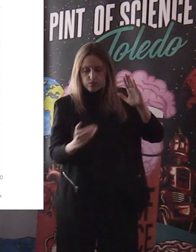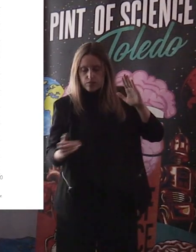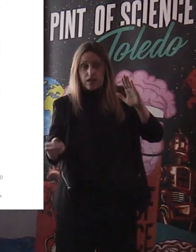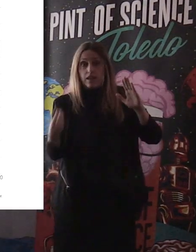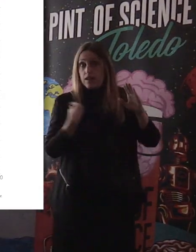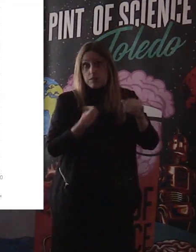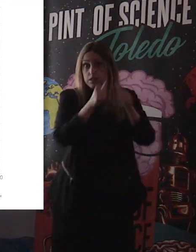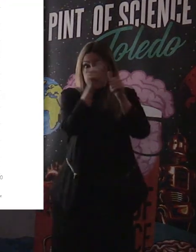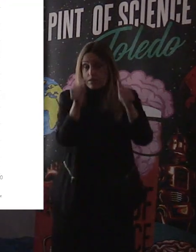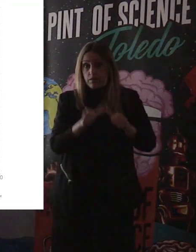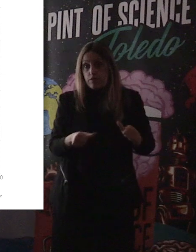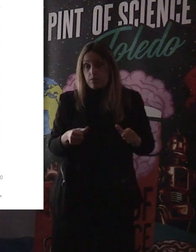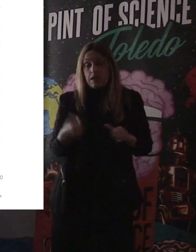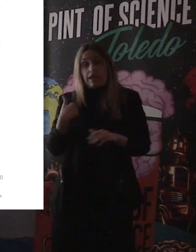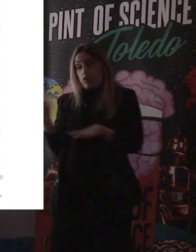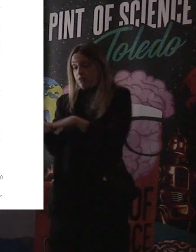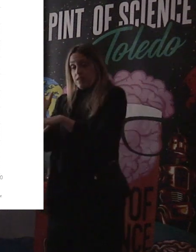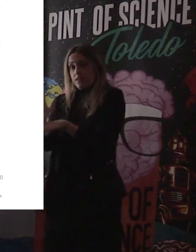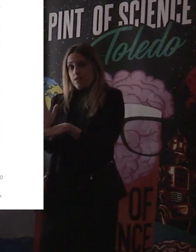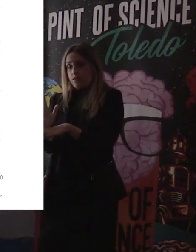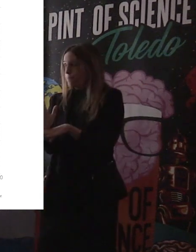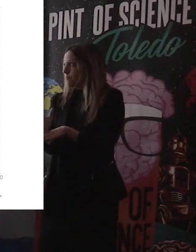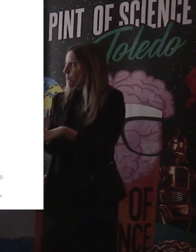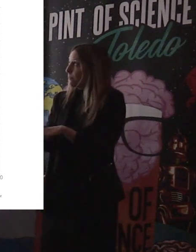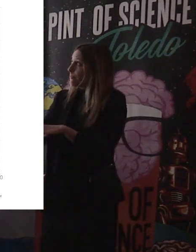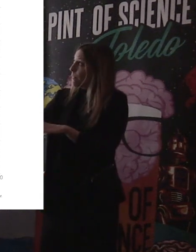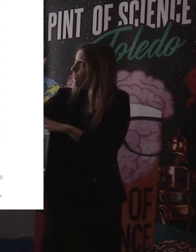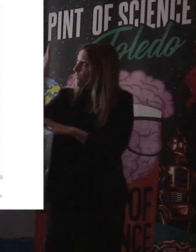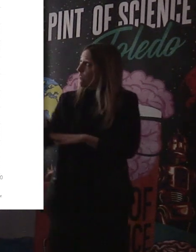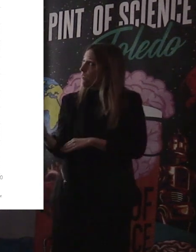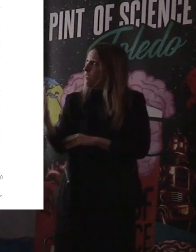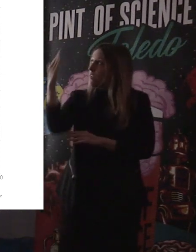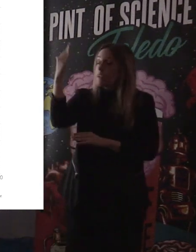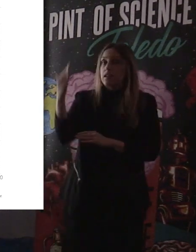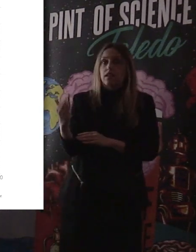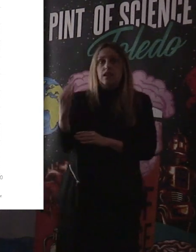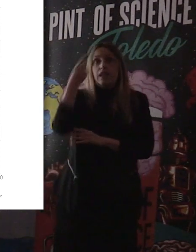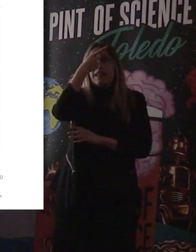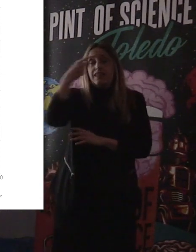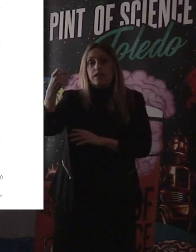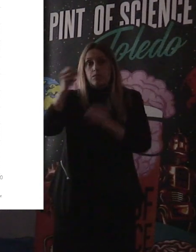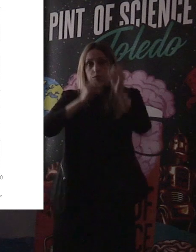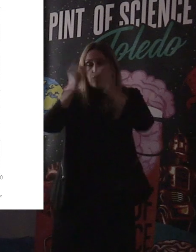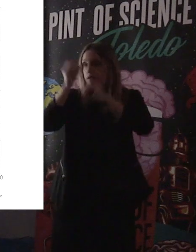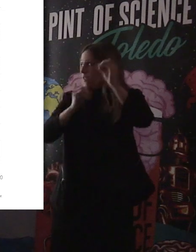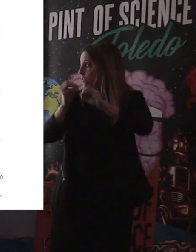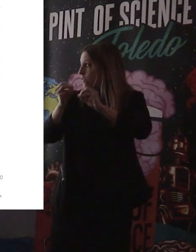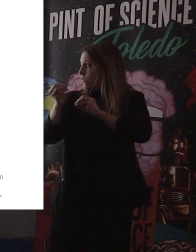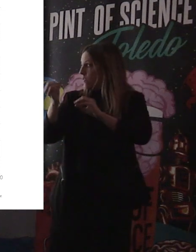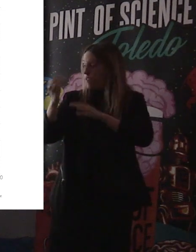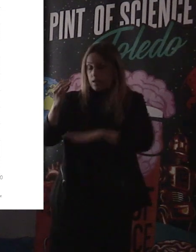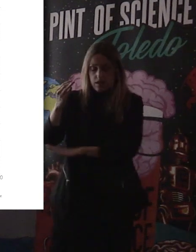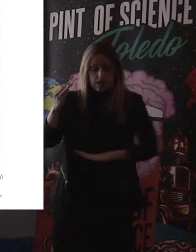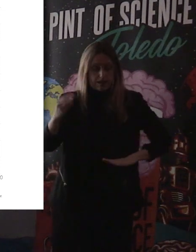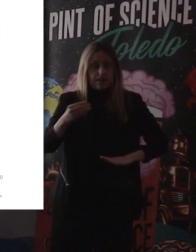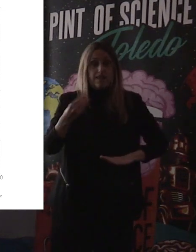manera como lo presento. Aquí es todos que nacen 100%. Aquí los